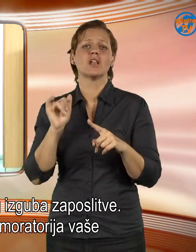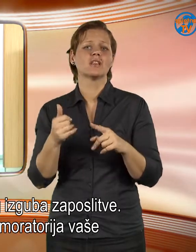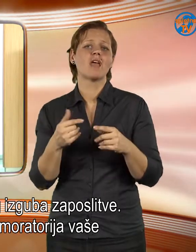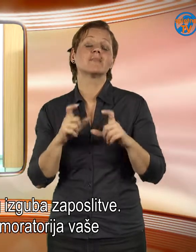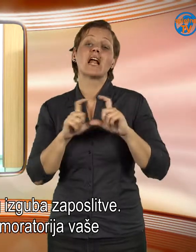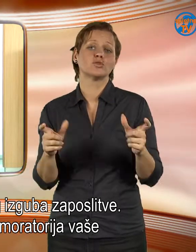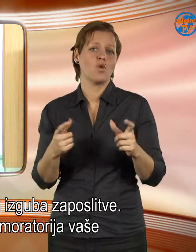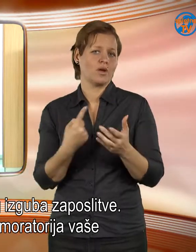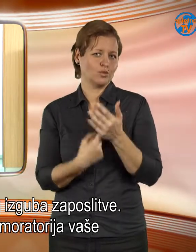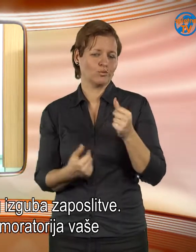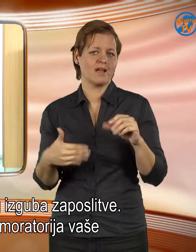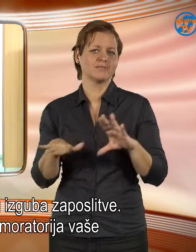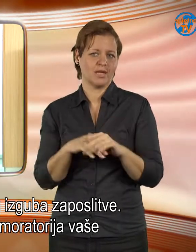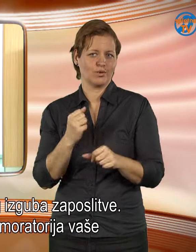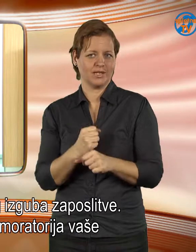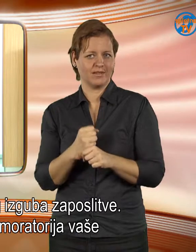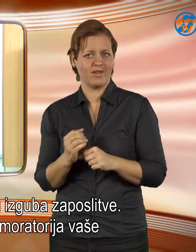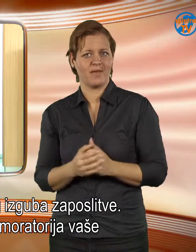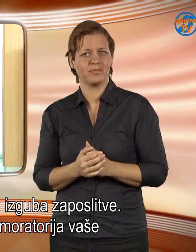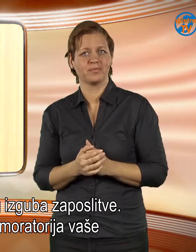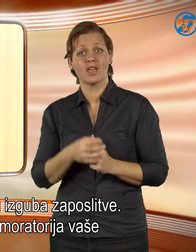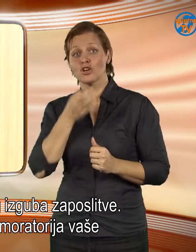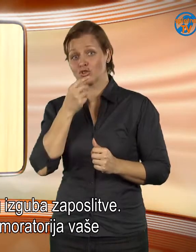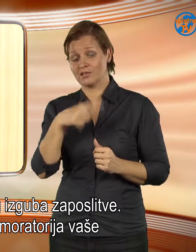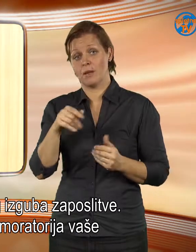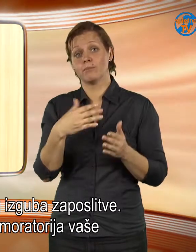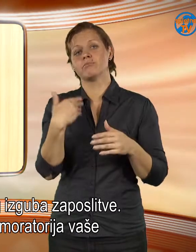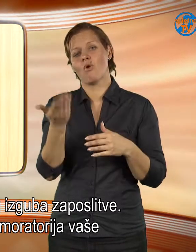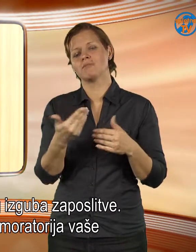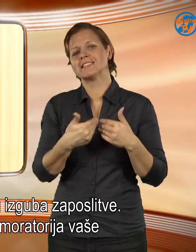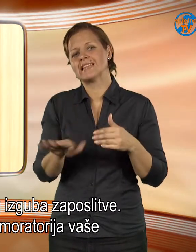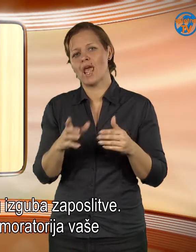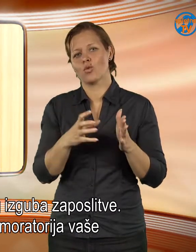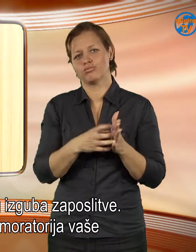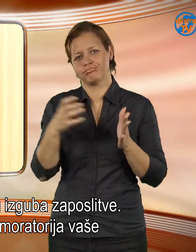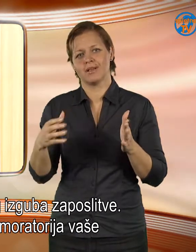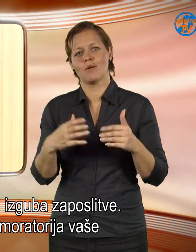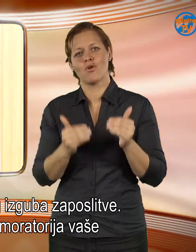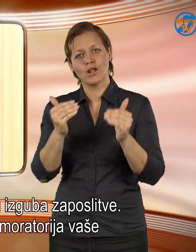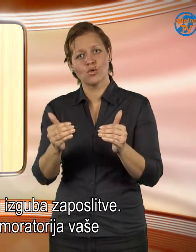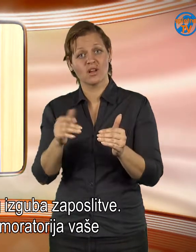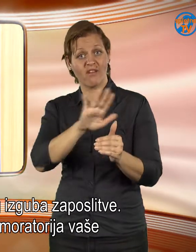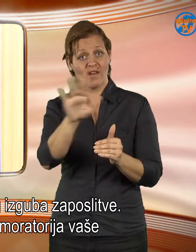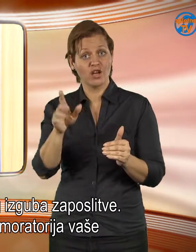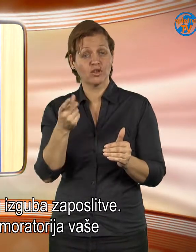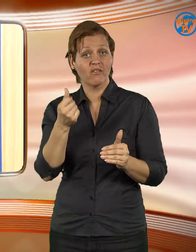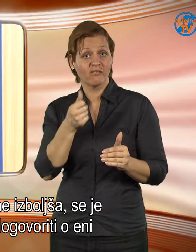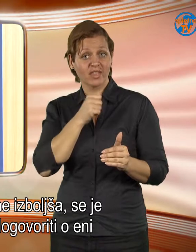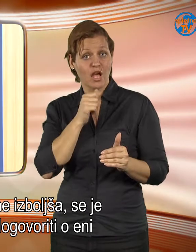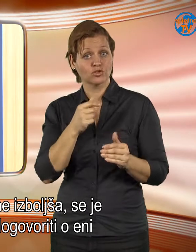Največkrat je razlog izguba zaposlitve. Če se po izteku moratorija vaše finančno stanje ne izboljša,